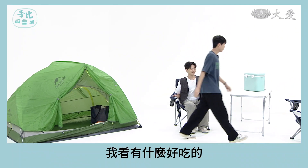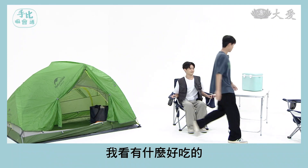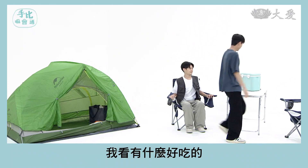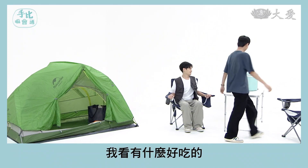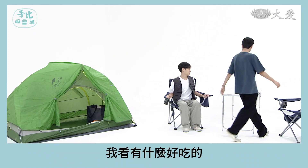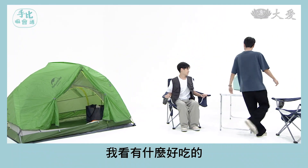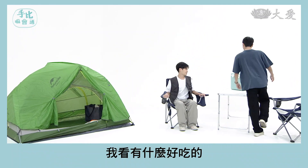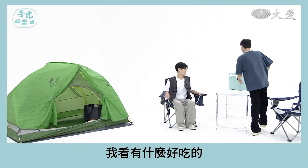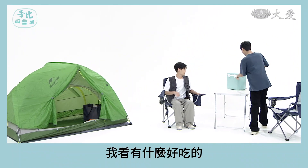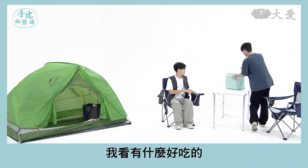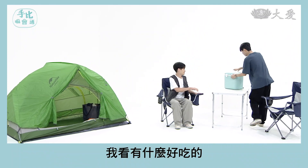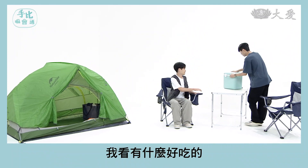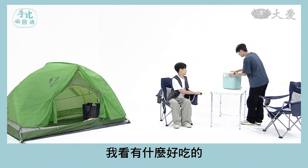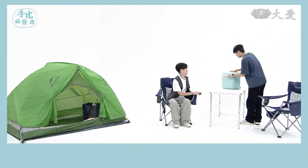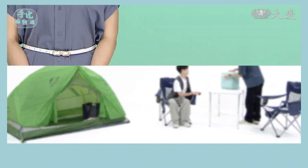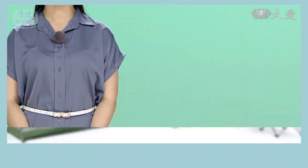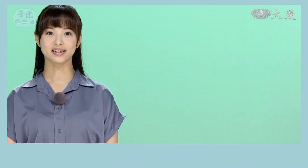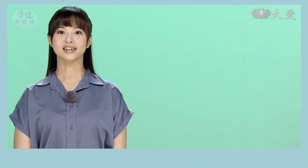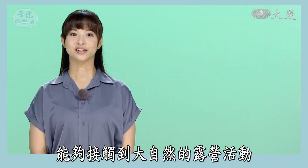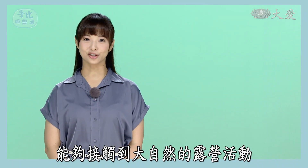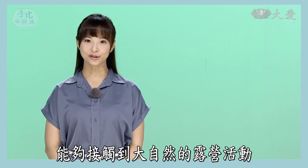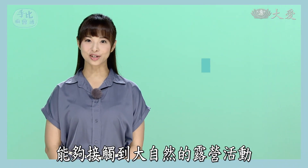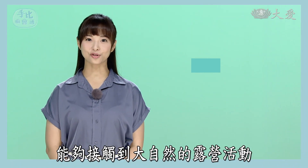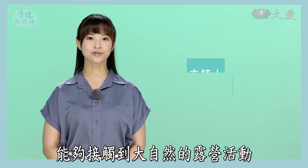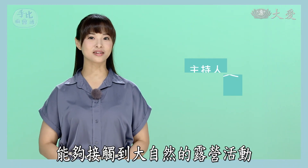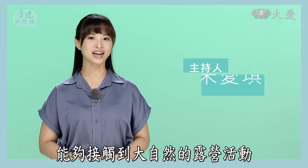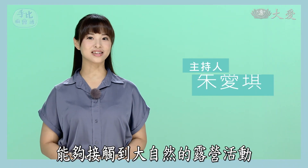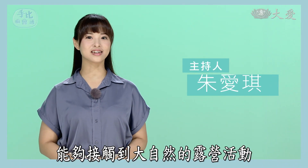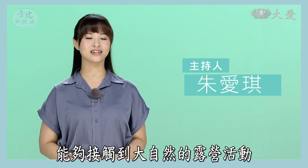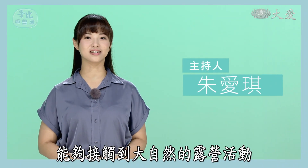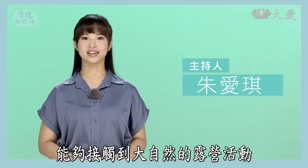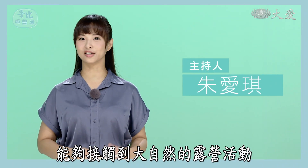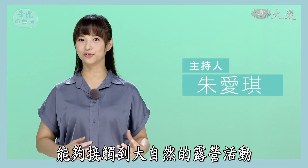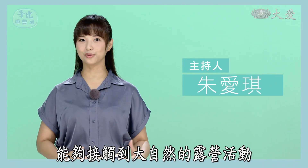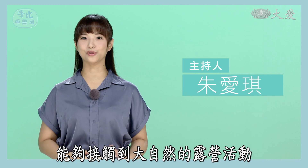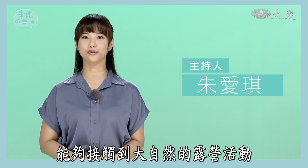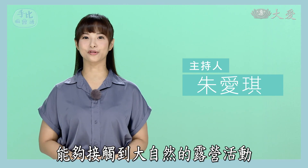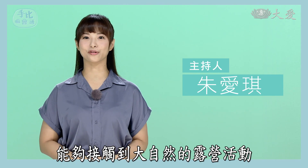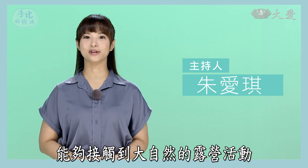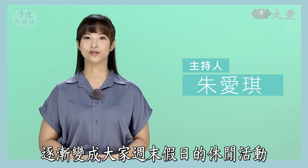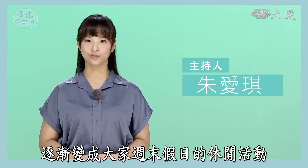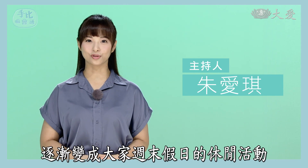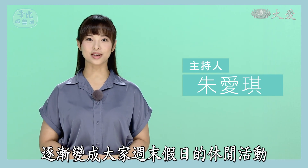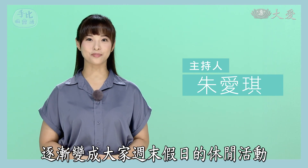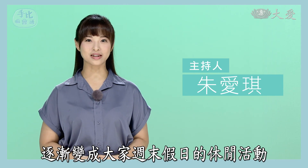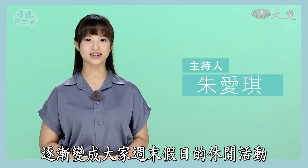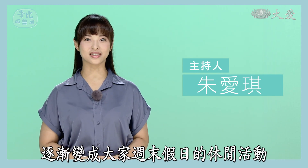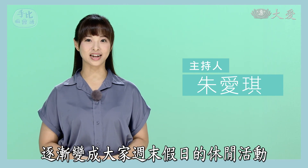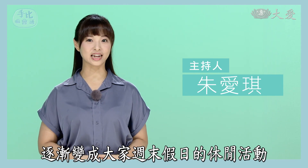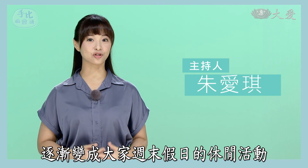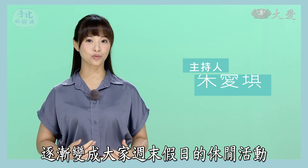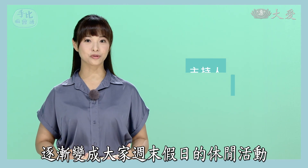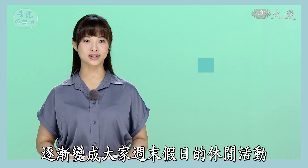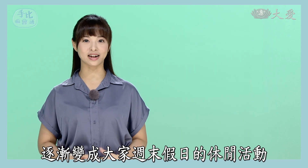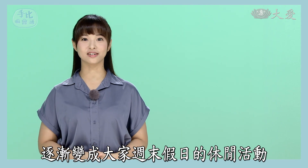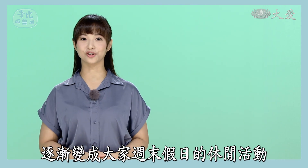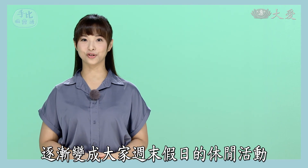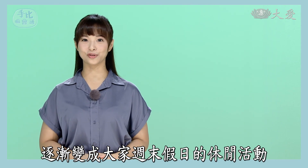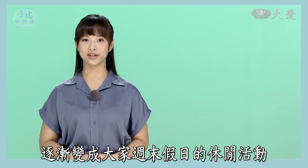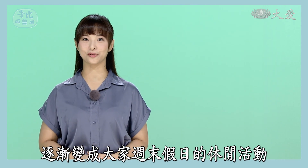看有什么好吃的哦。 能够接触到大自然的这个露营活动，逐渐变成大家周末假日的休闲活